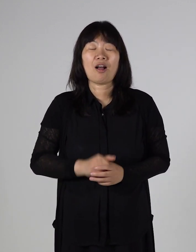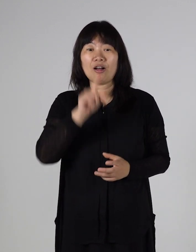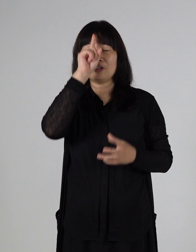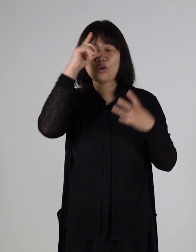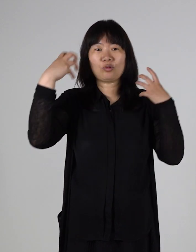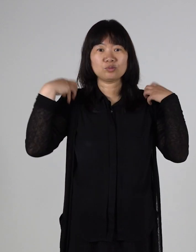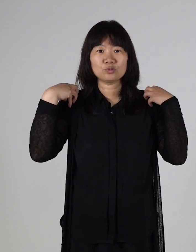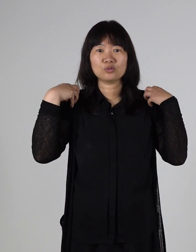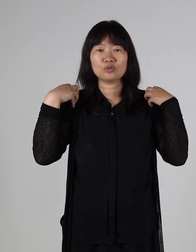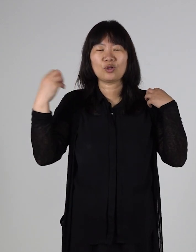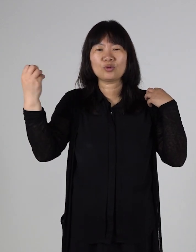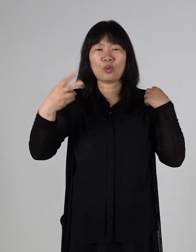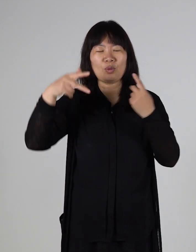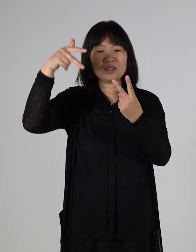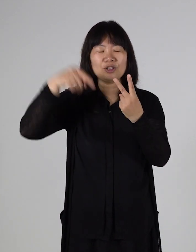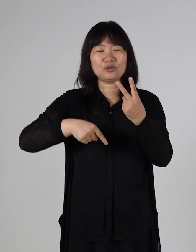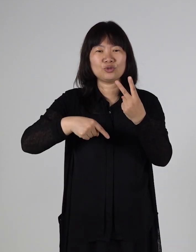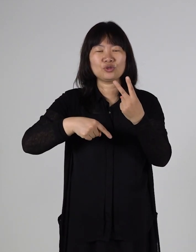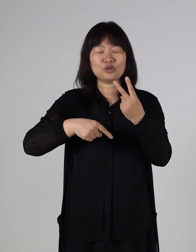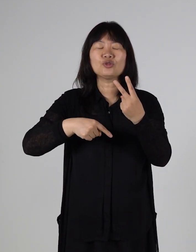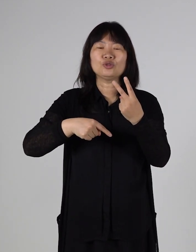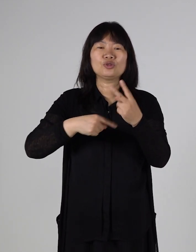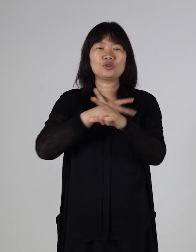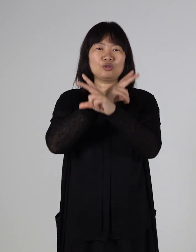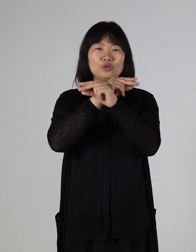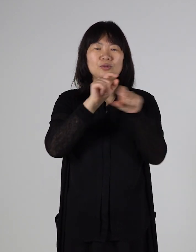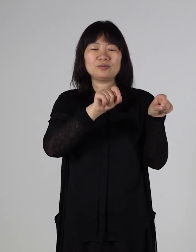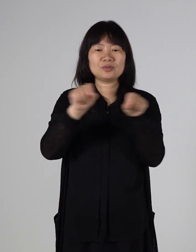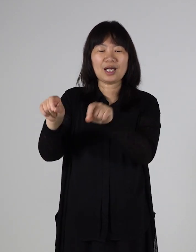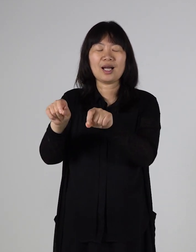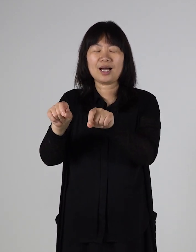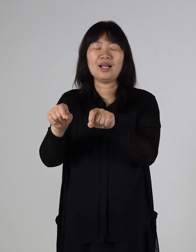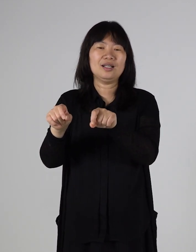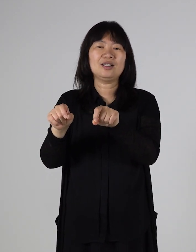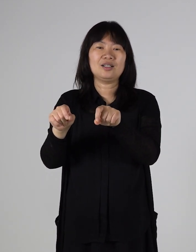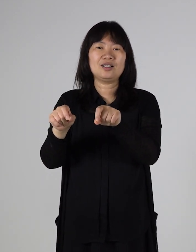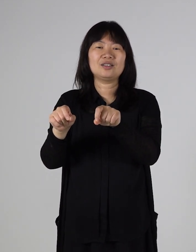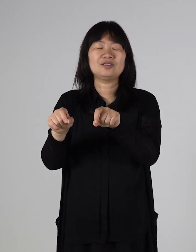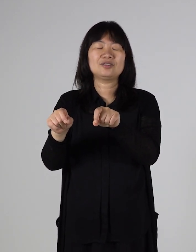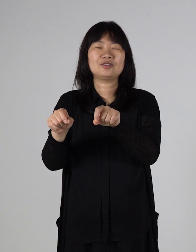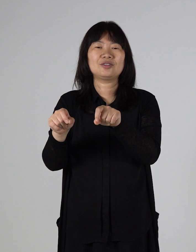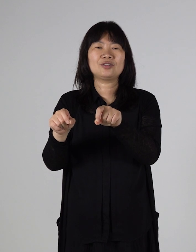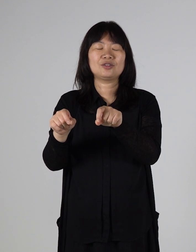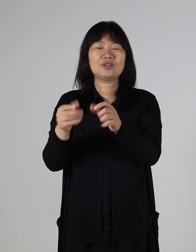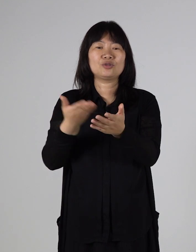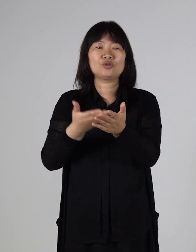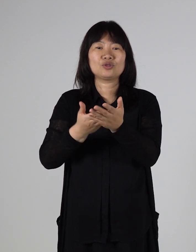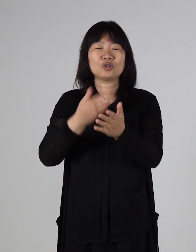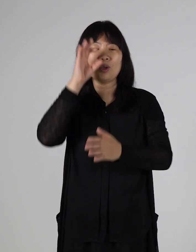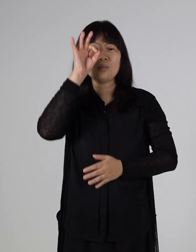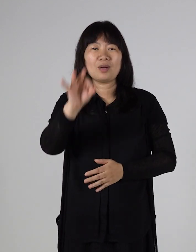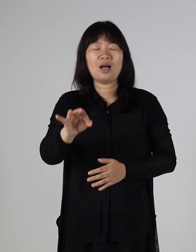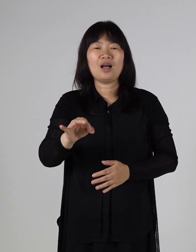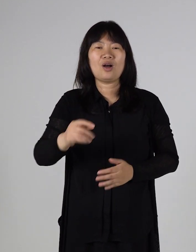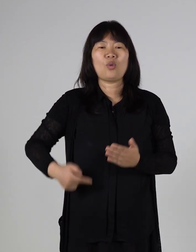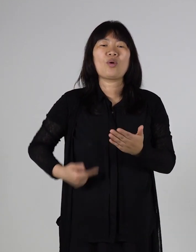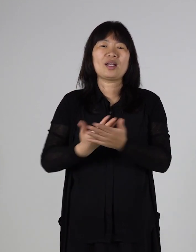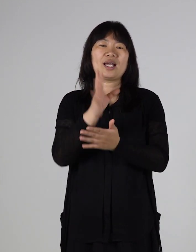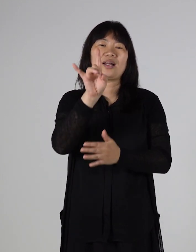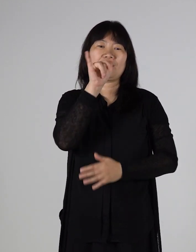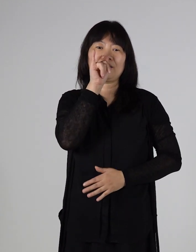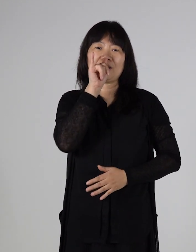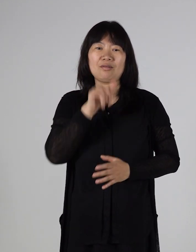정부에서 또 2주 이렇게 비대면으로 전환한다는 뉴스를 딱 들으면서 제가 회개한 게 하나